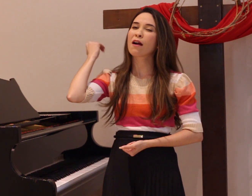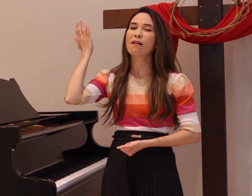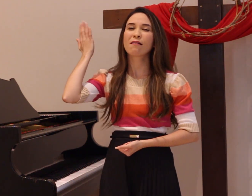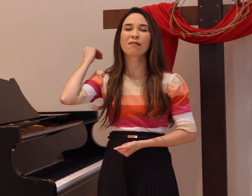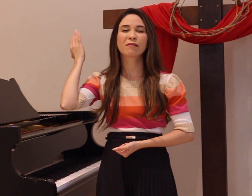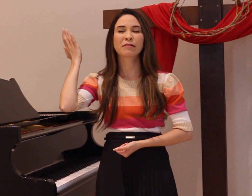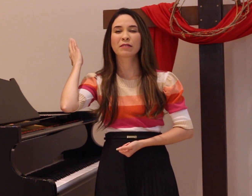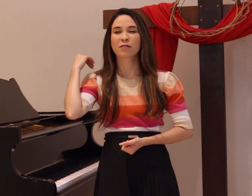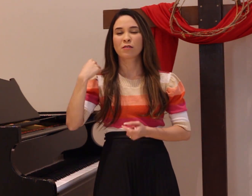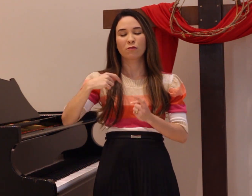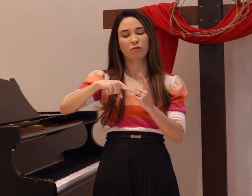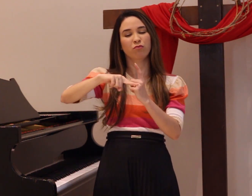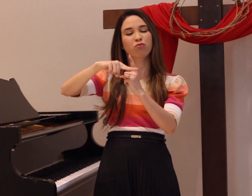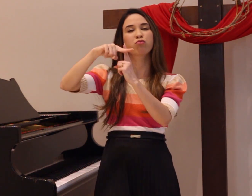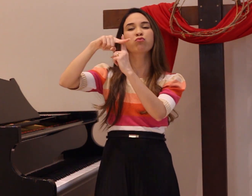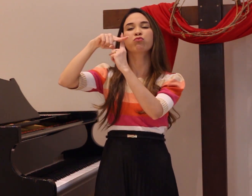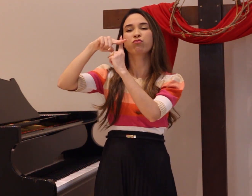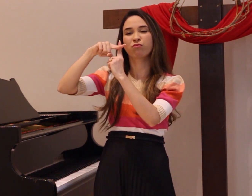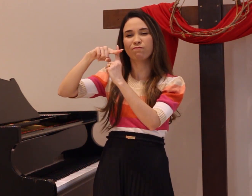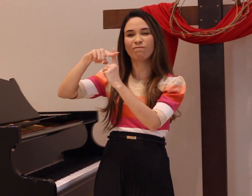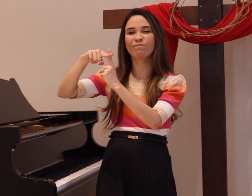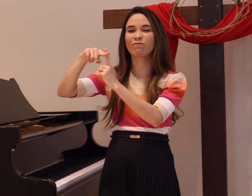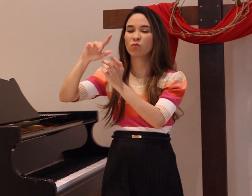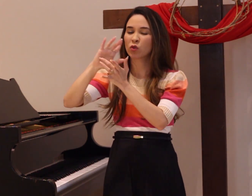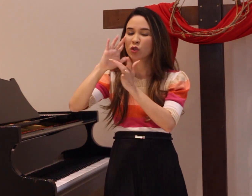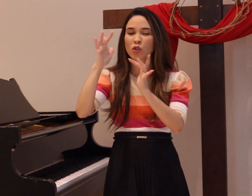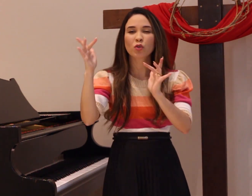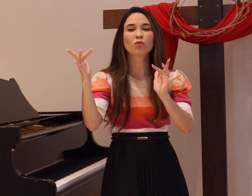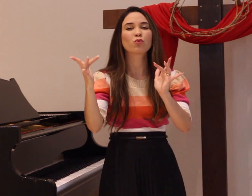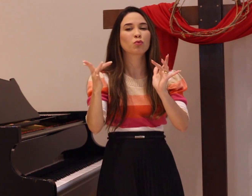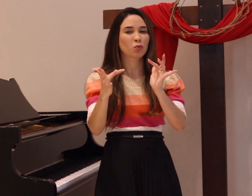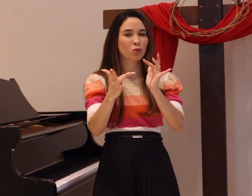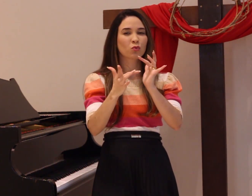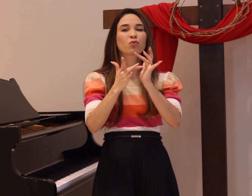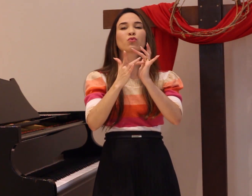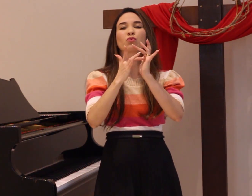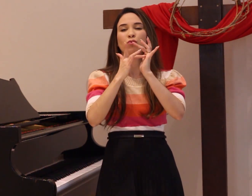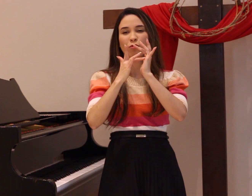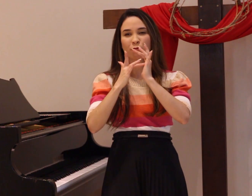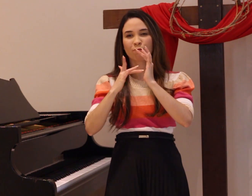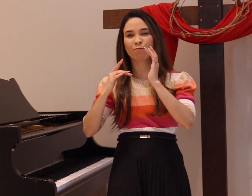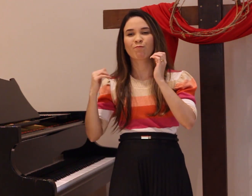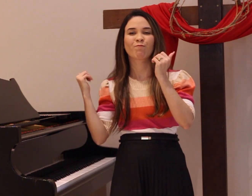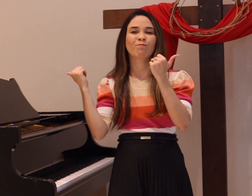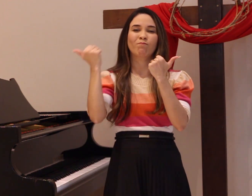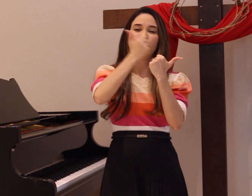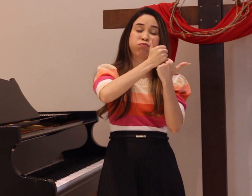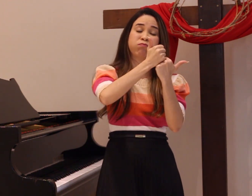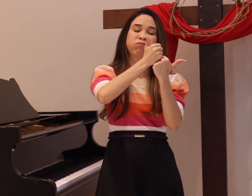Lá na cruz, há poder que vence a morte.